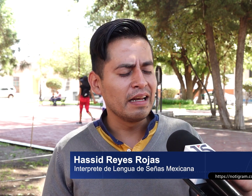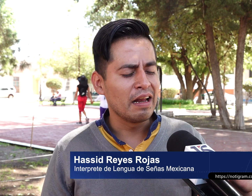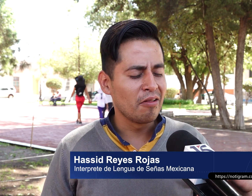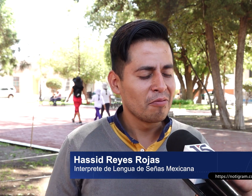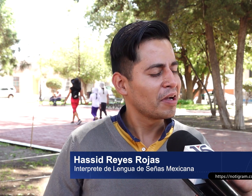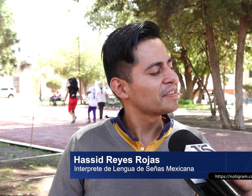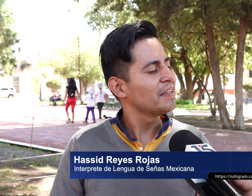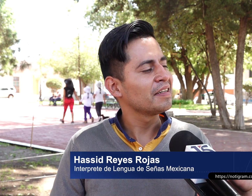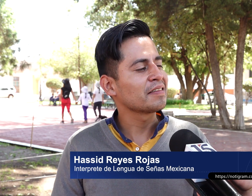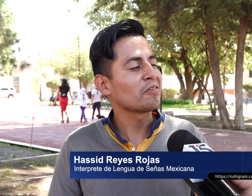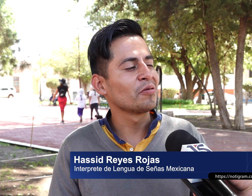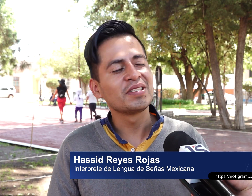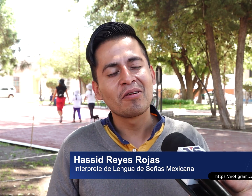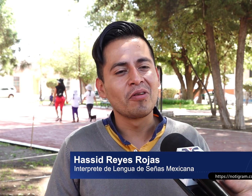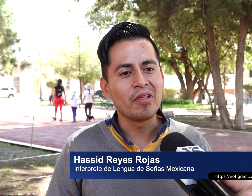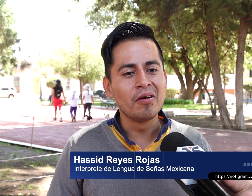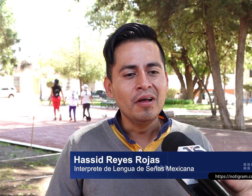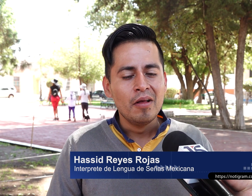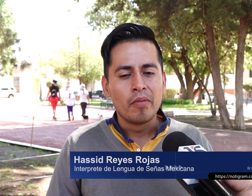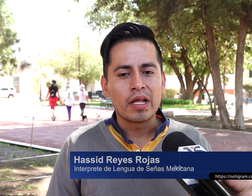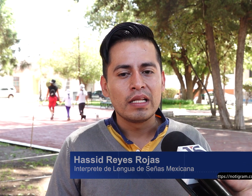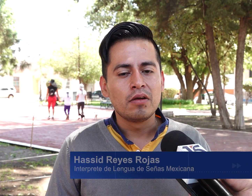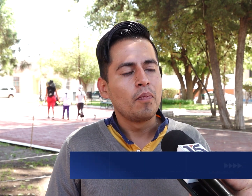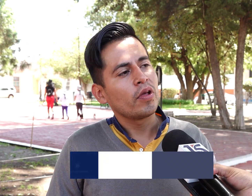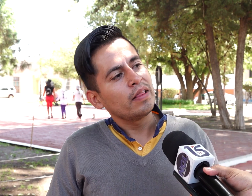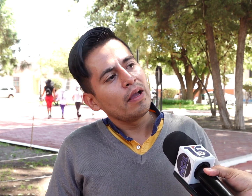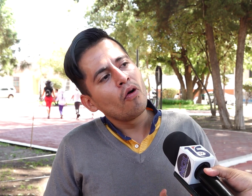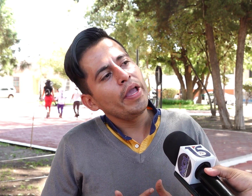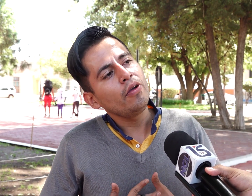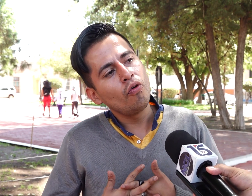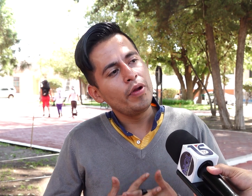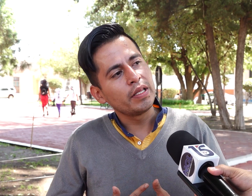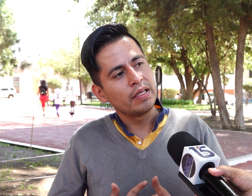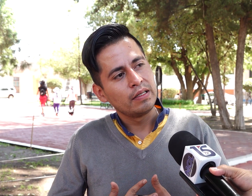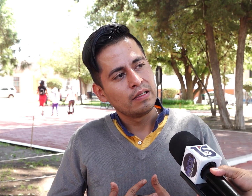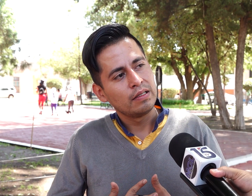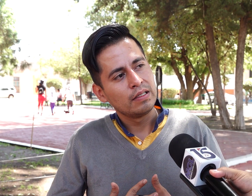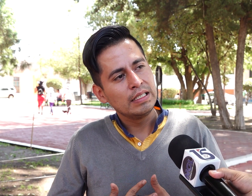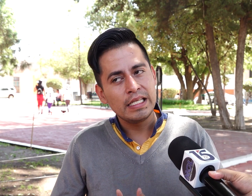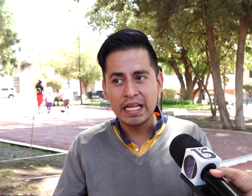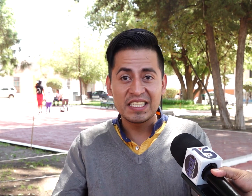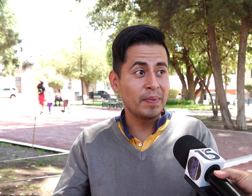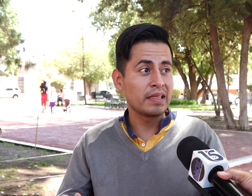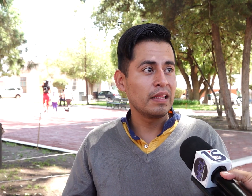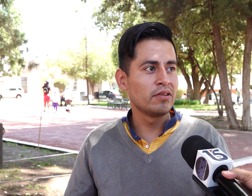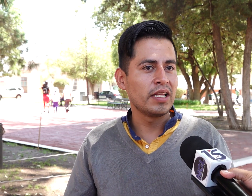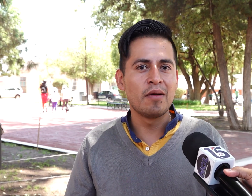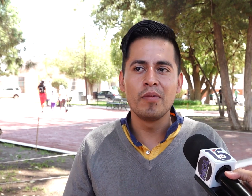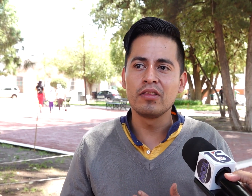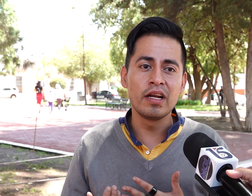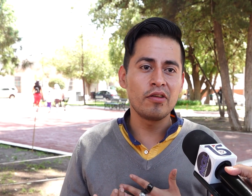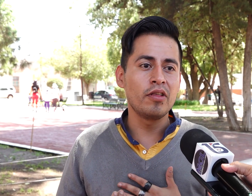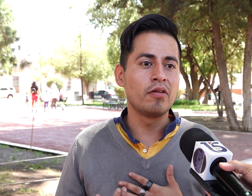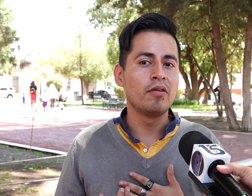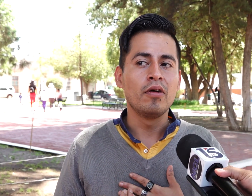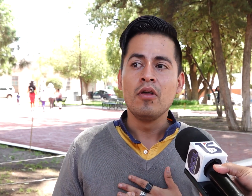ha generado como que esa controversia cuando lo digo. Porque les digo, ¿por qué tengo que incluirte si eres parte de...? O en